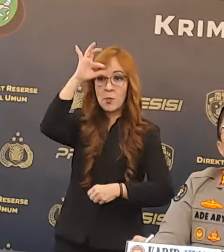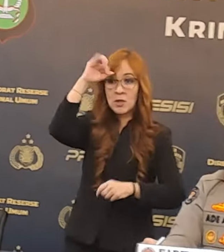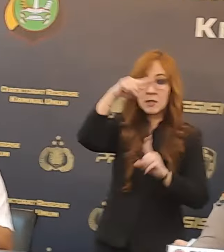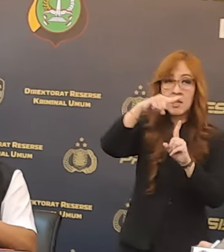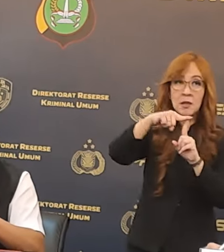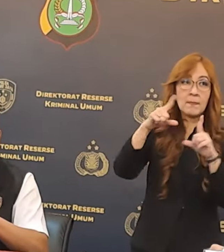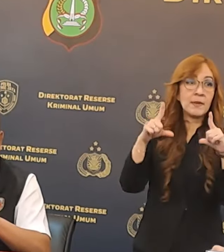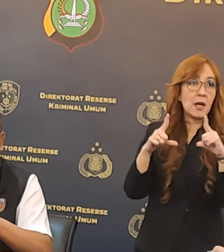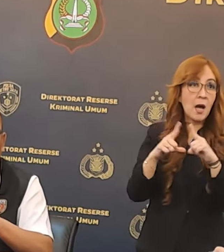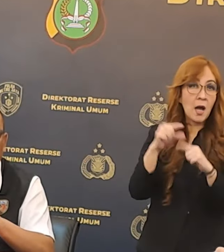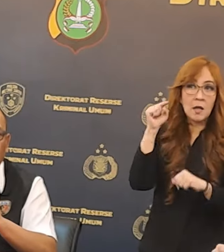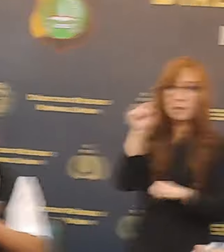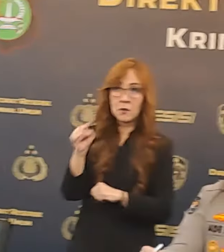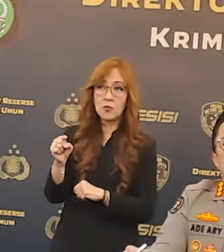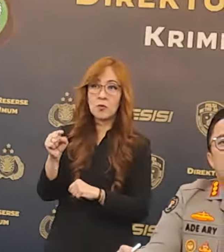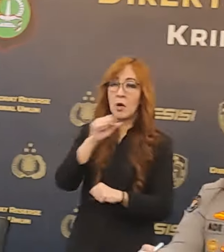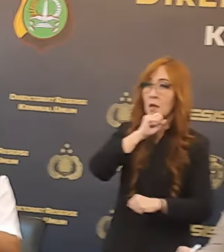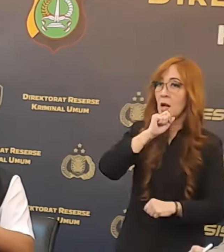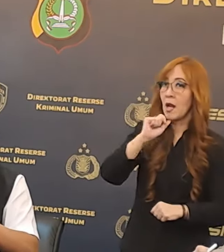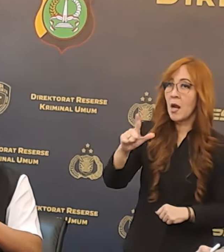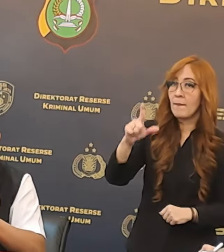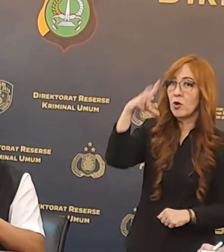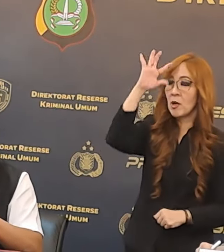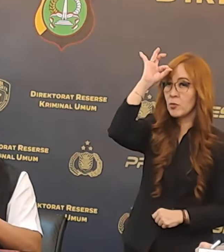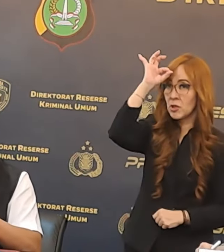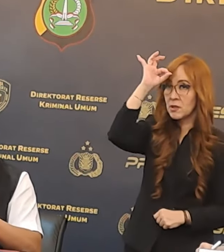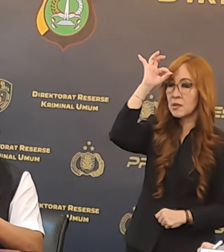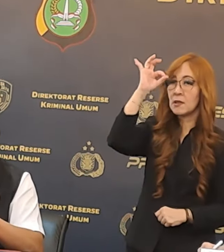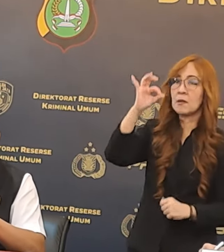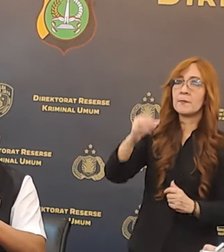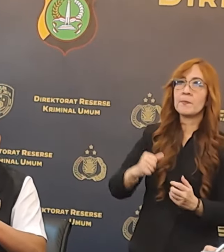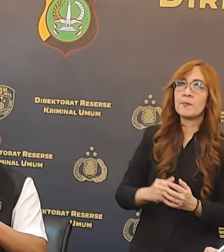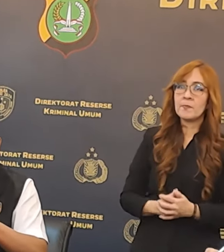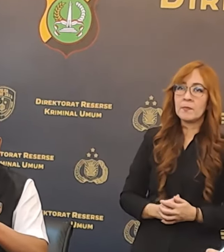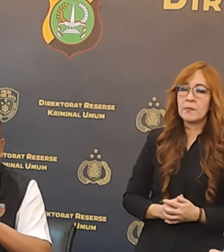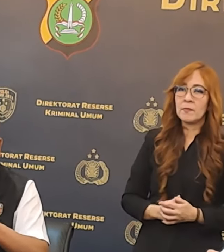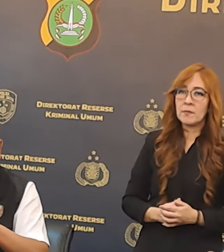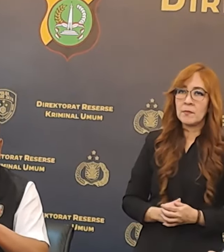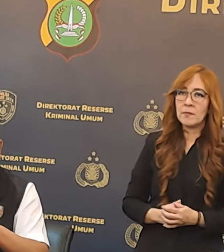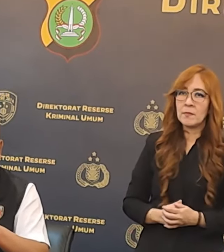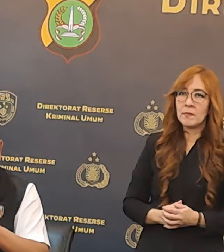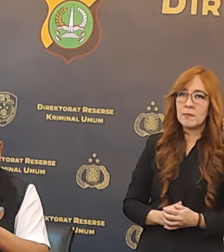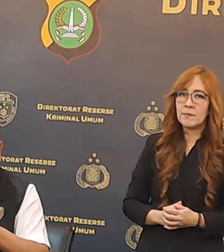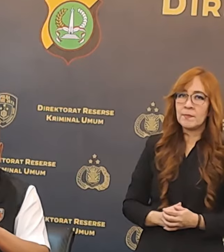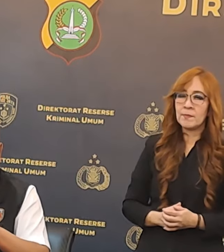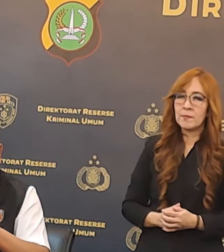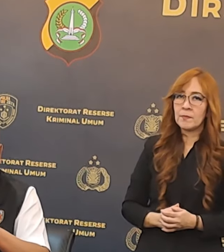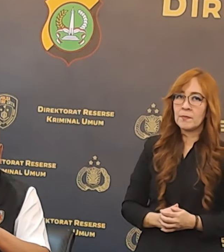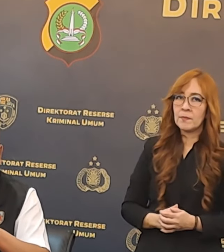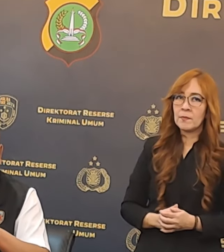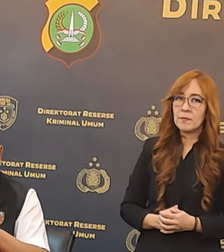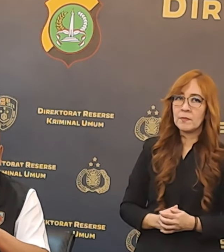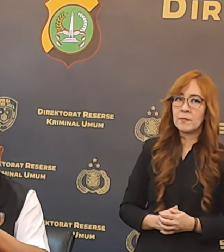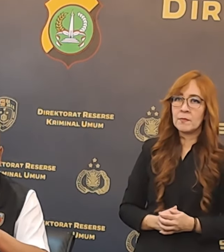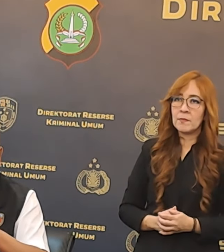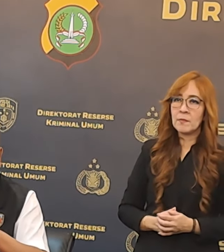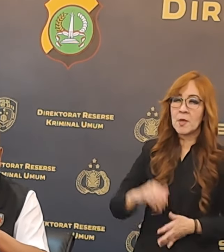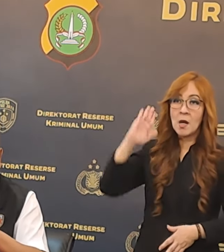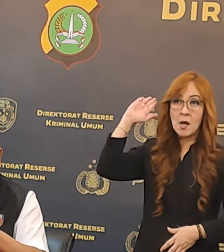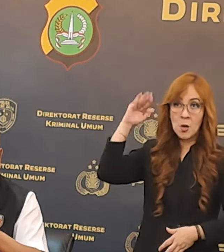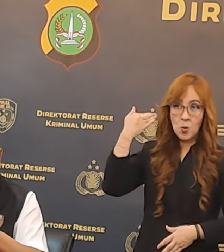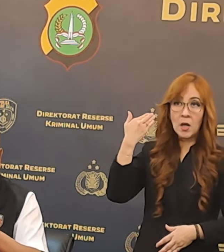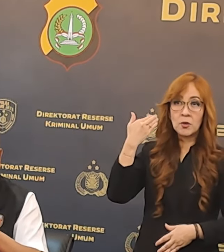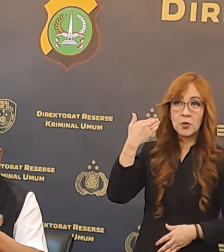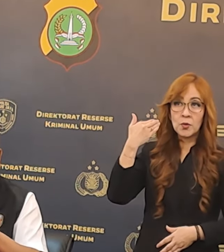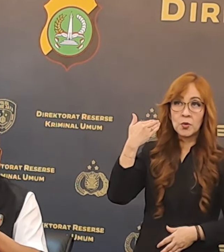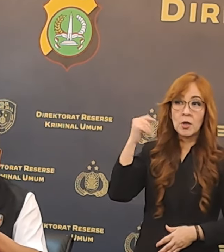ini merupakan suatu laporan polisi yang mana pada saat